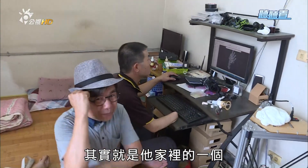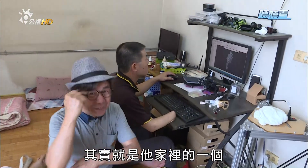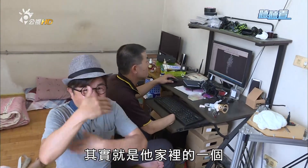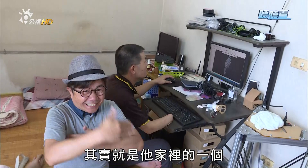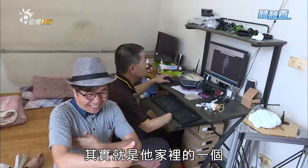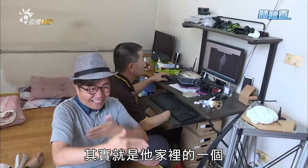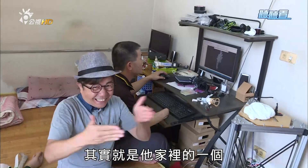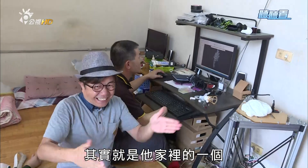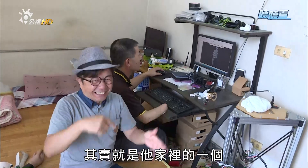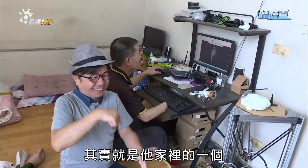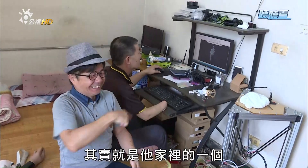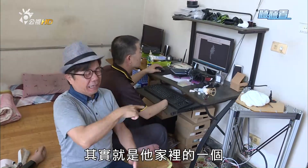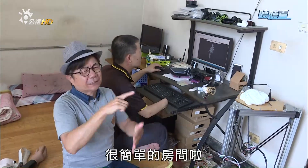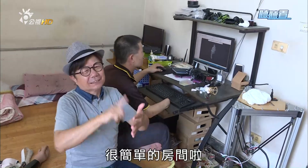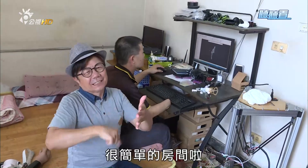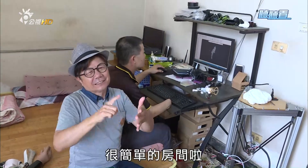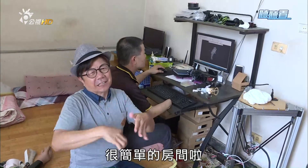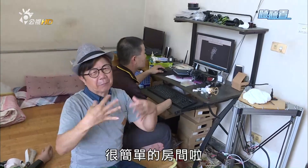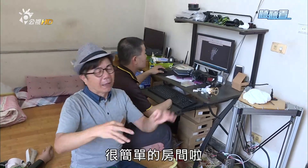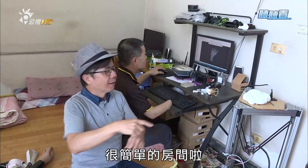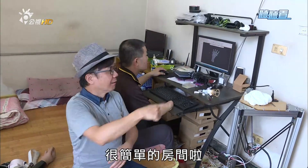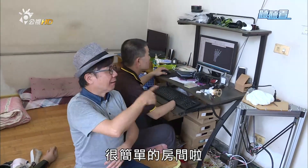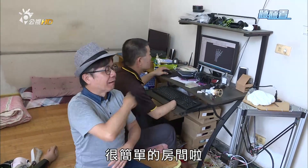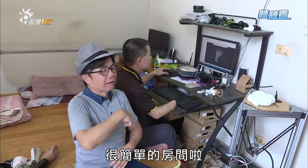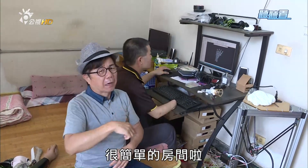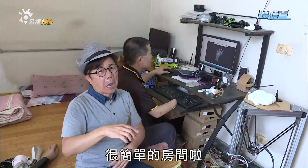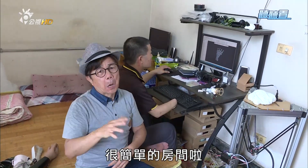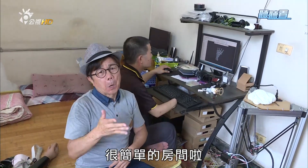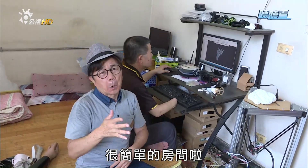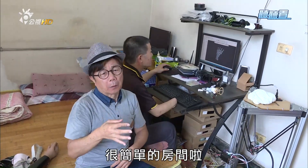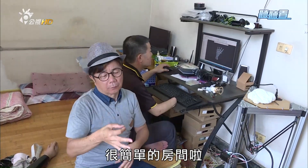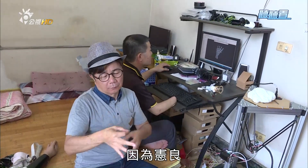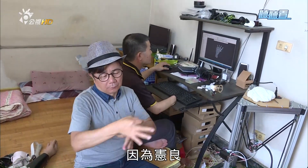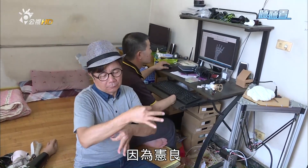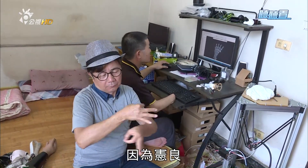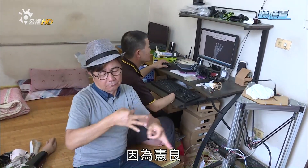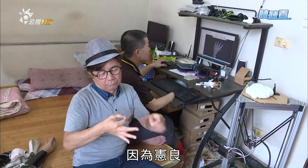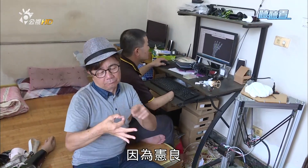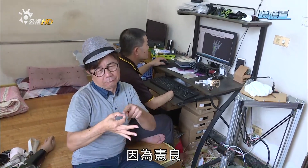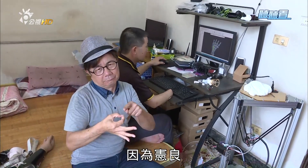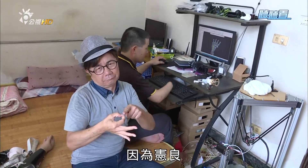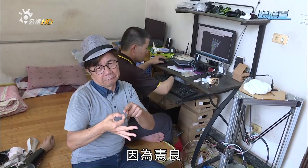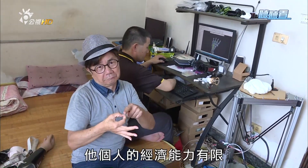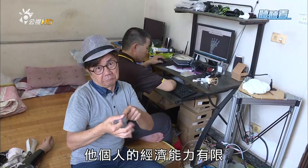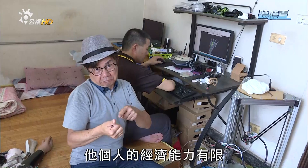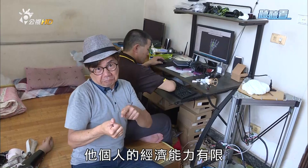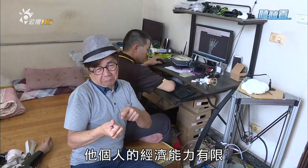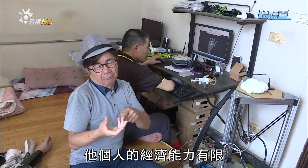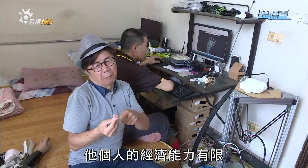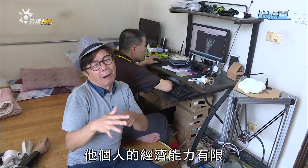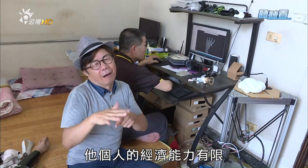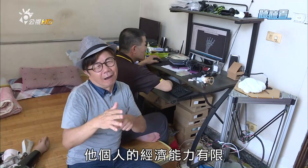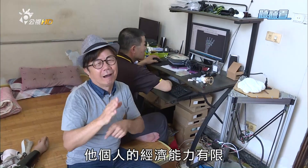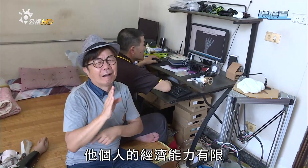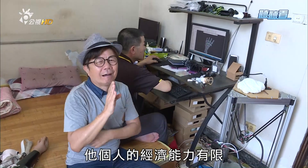是他家里的一个很简单的房间啦。因为宪良啊，他个人的经济能力有